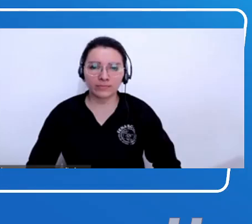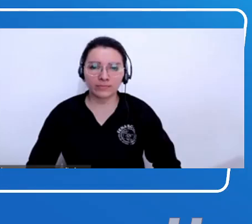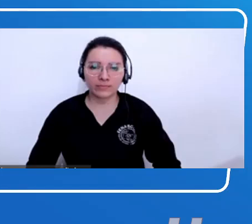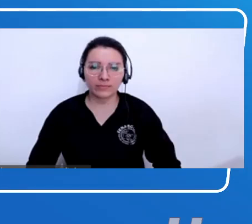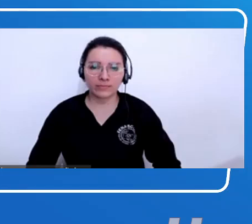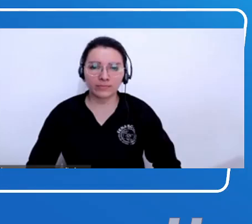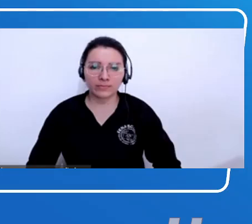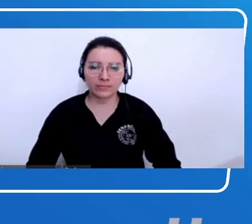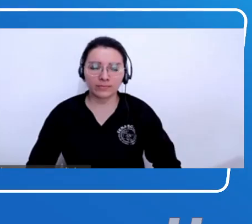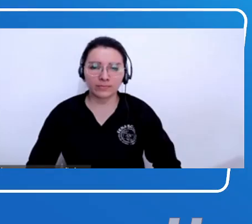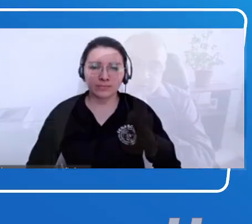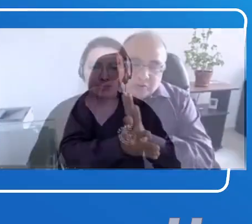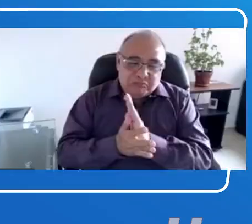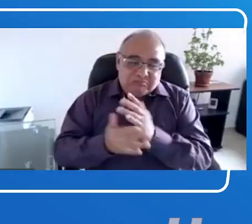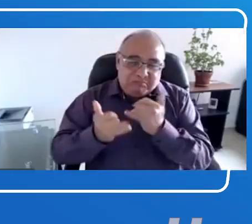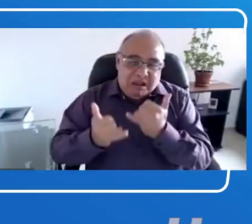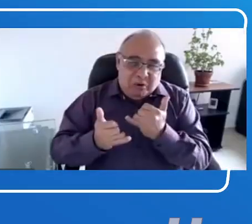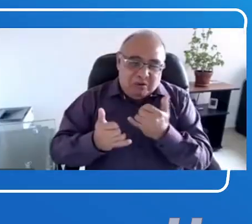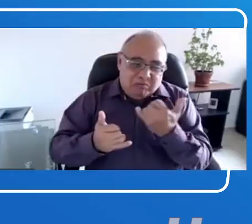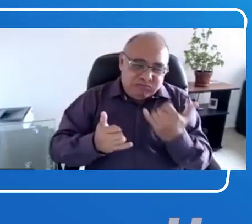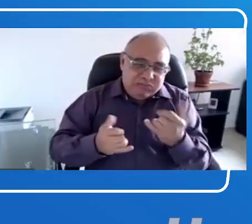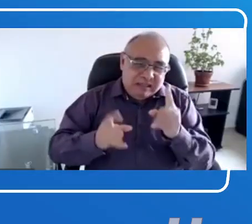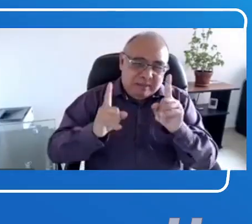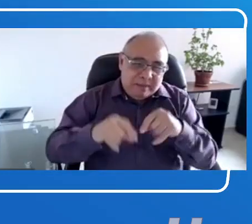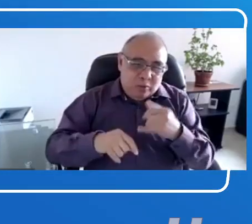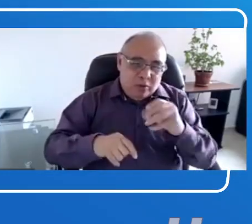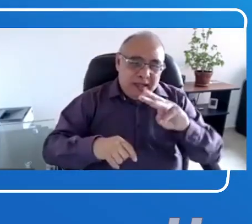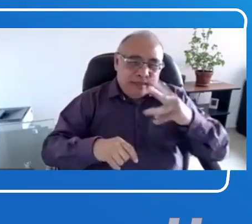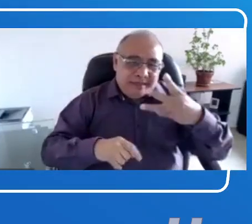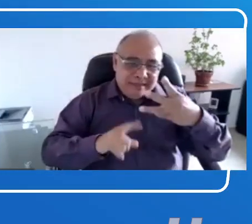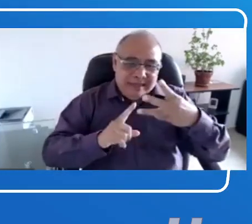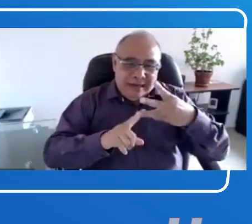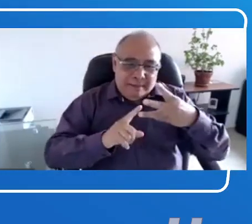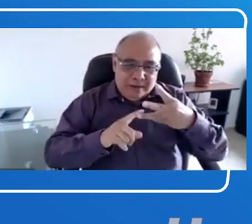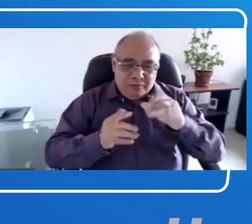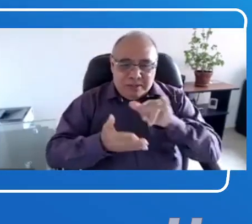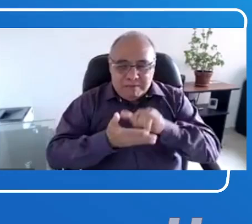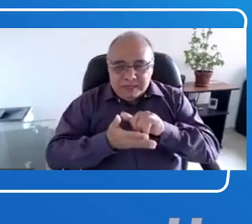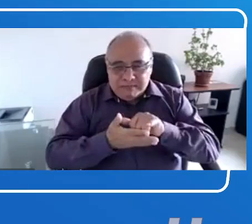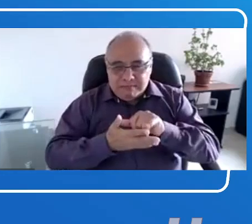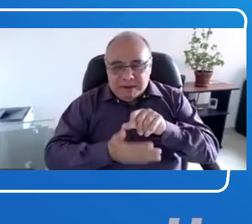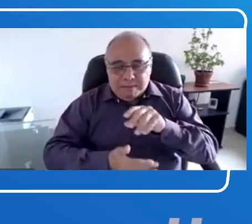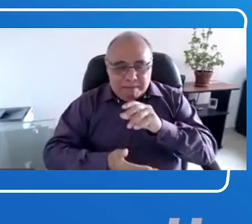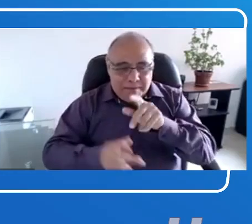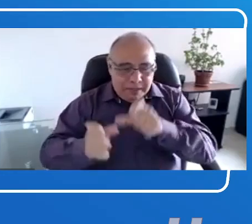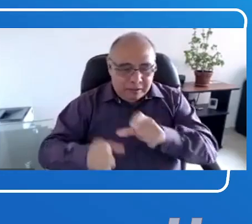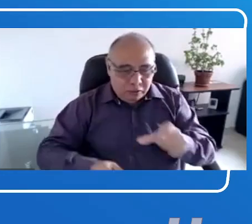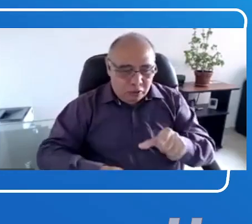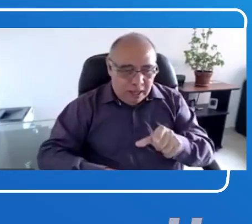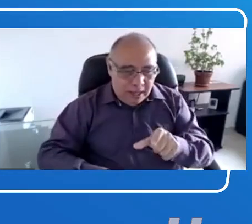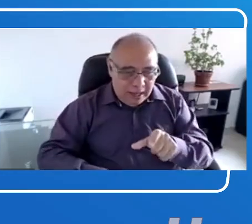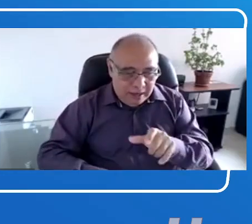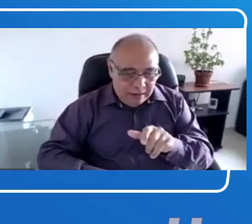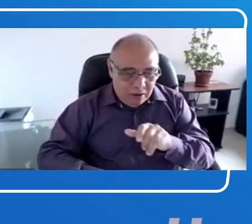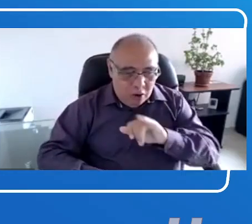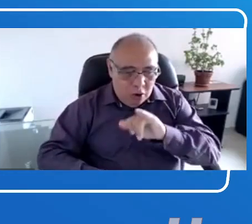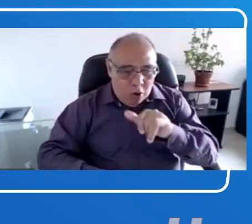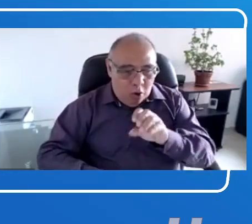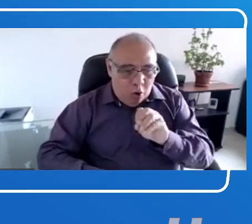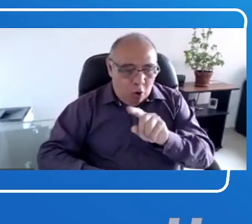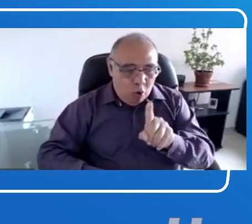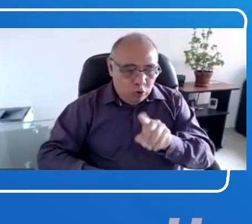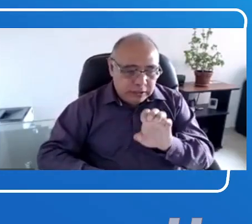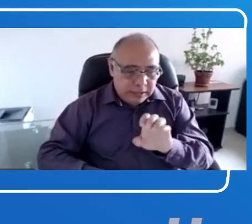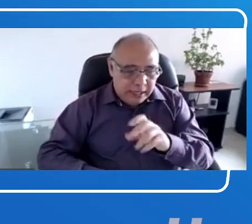Muy bien, muchísimas gracias, subsecretario, por la información que usted nos acaba de dar. Y es que